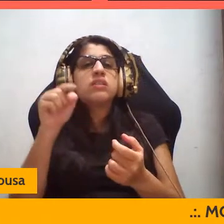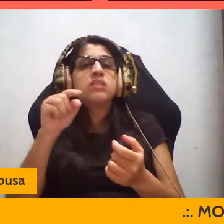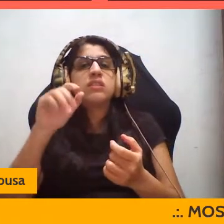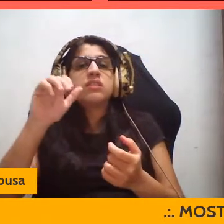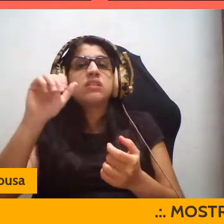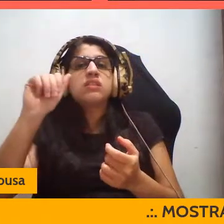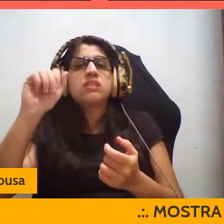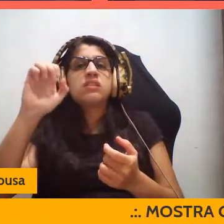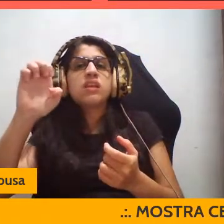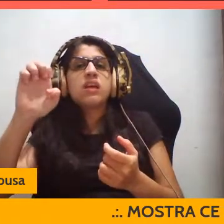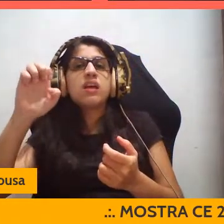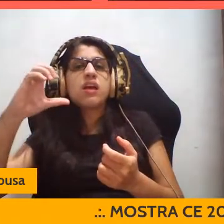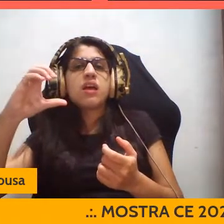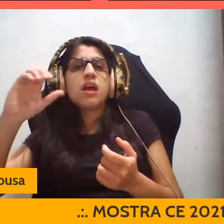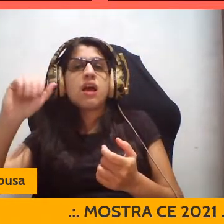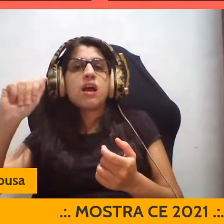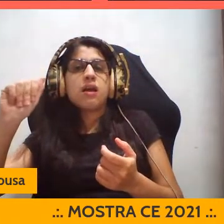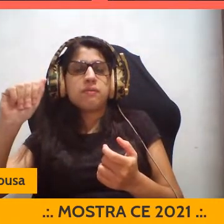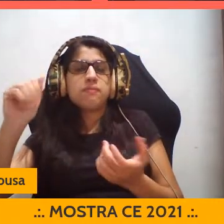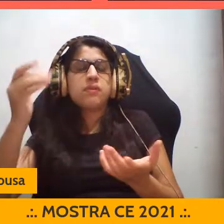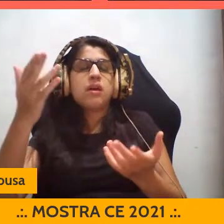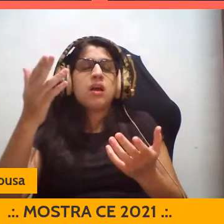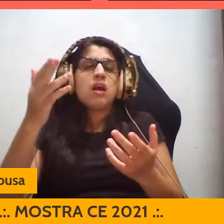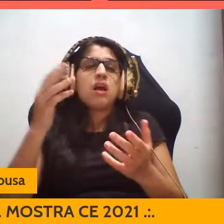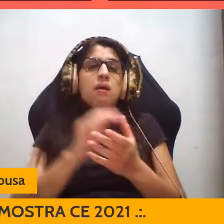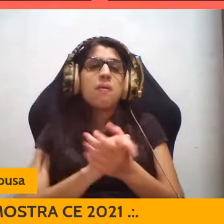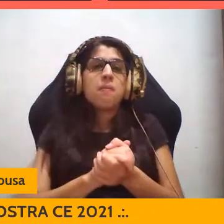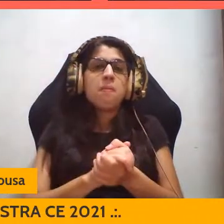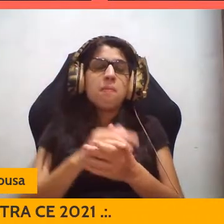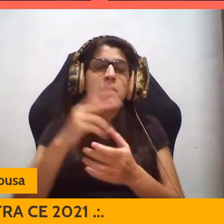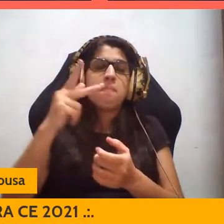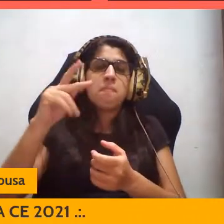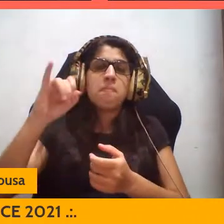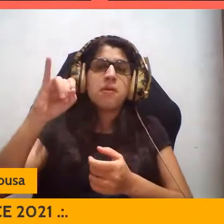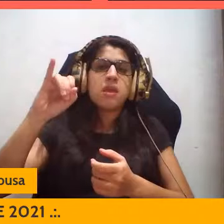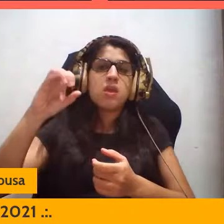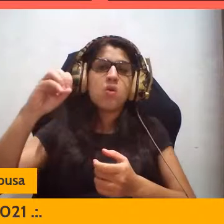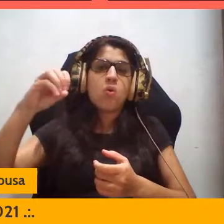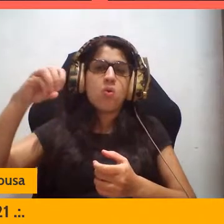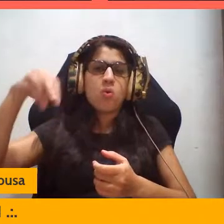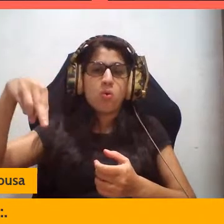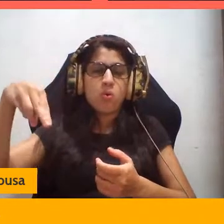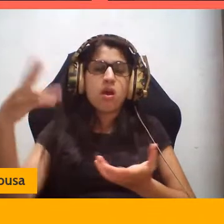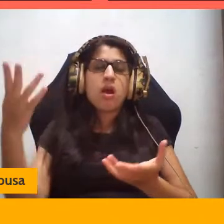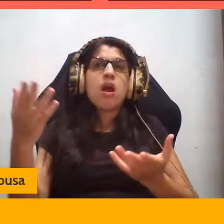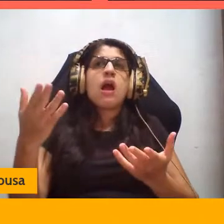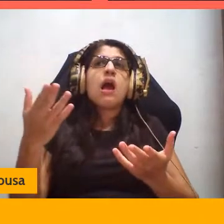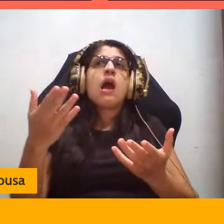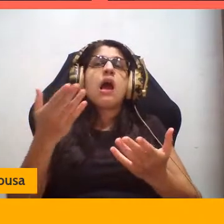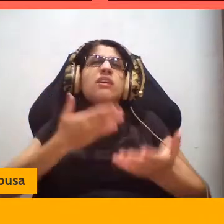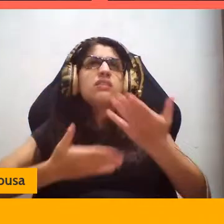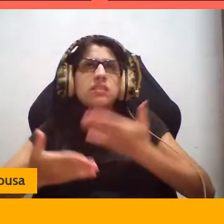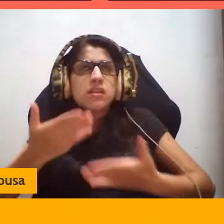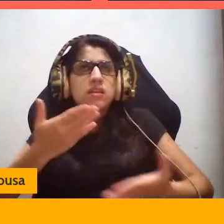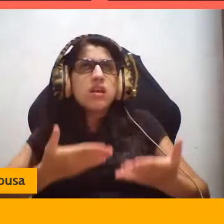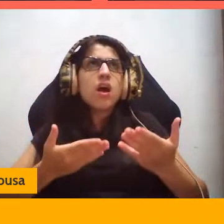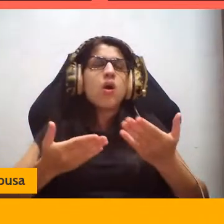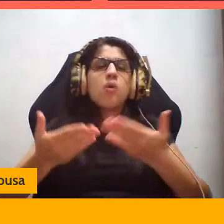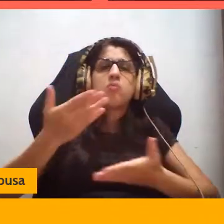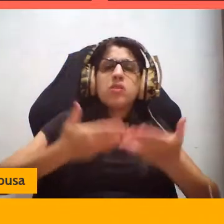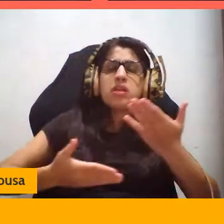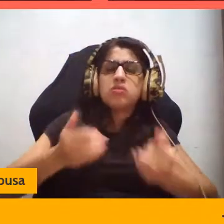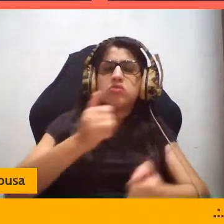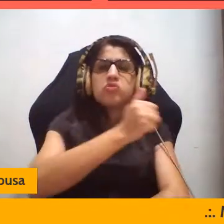muitos anos, né, me parece que o próprio interação entre os estudantes